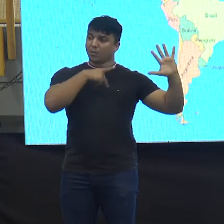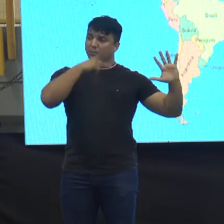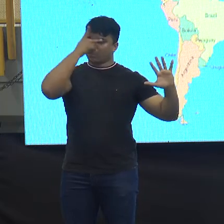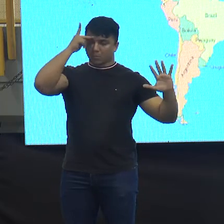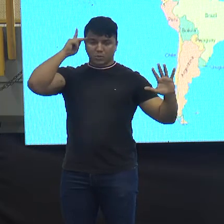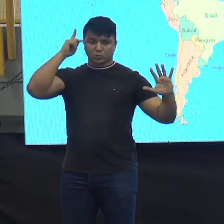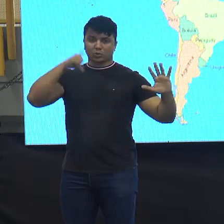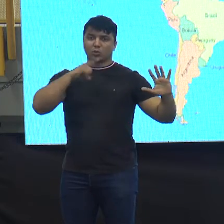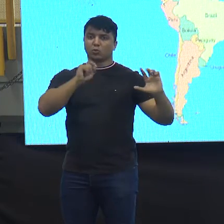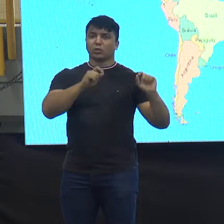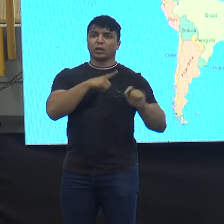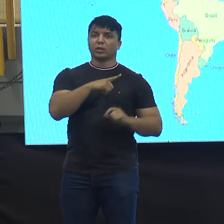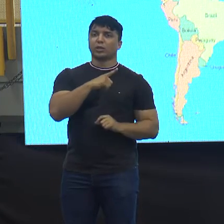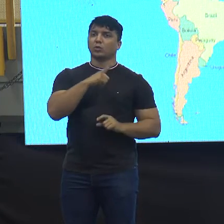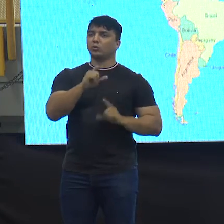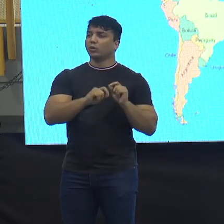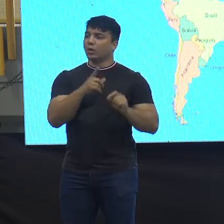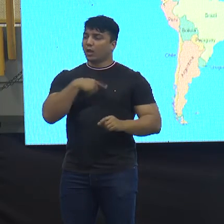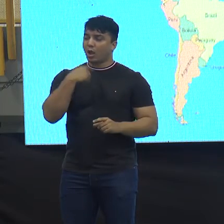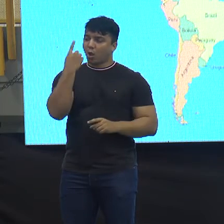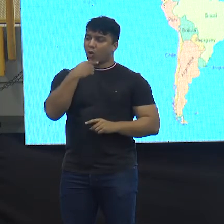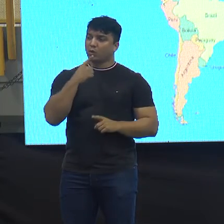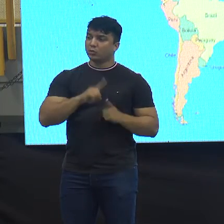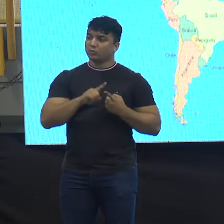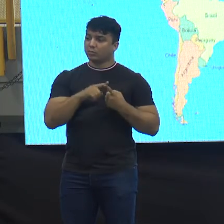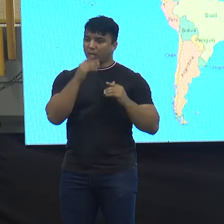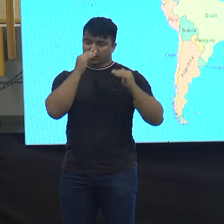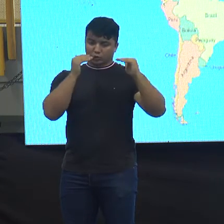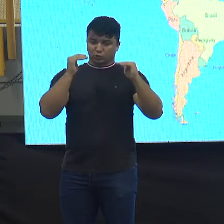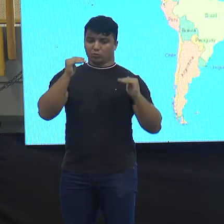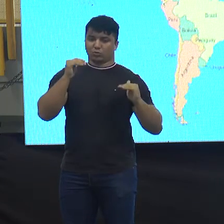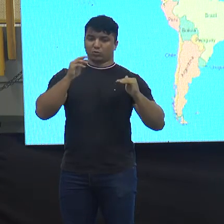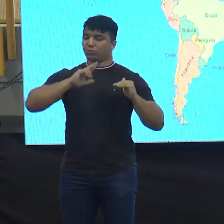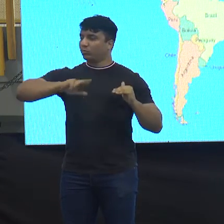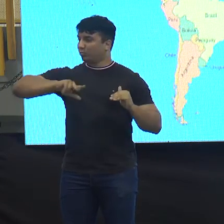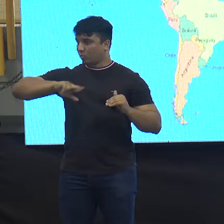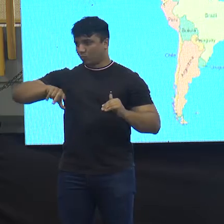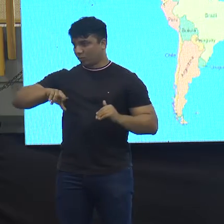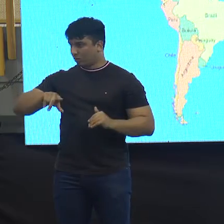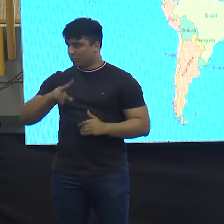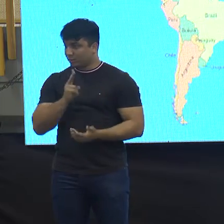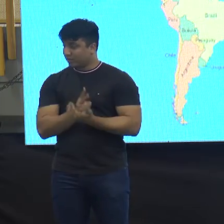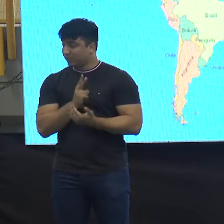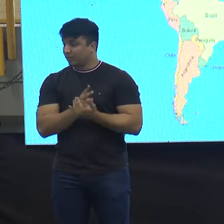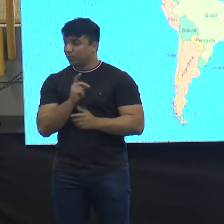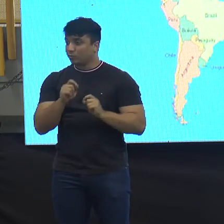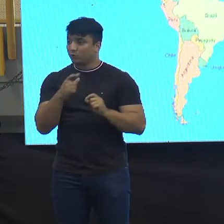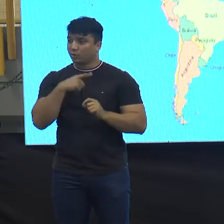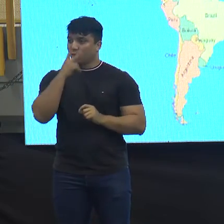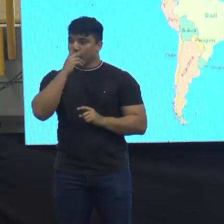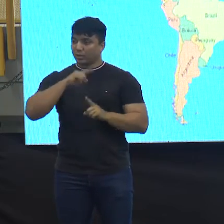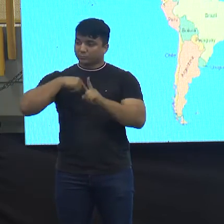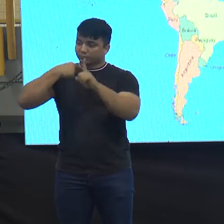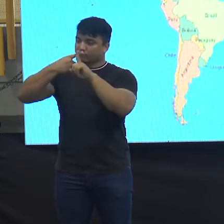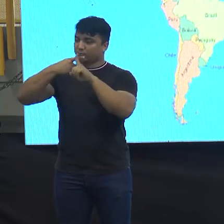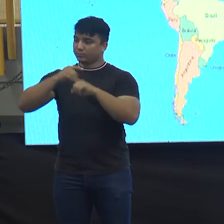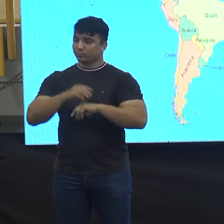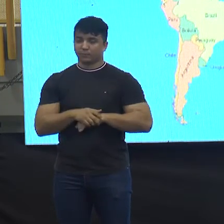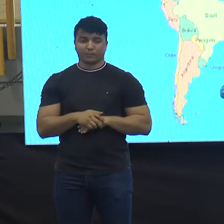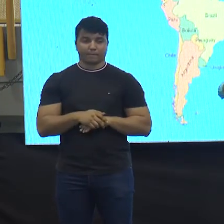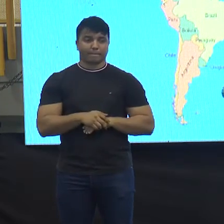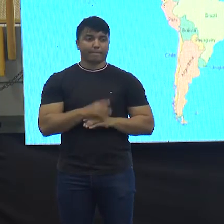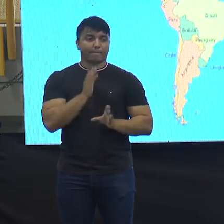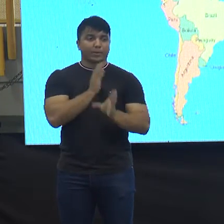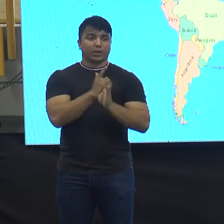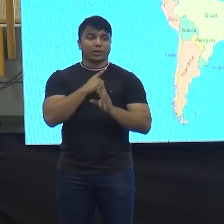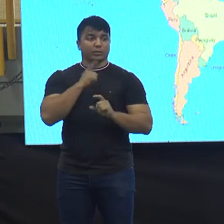pessoa afirmar que lá o horário é inferior ao nosso. Sempre você vai ter o quê? Um acréscimo horário, em função